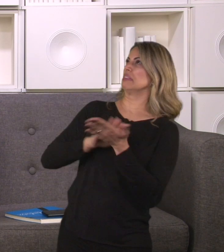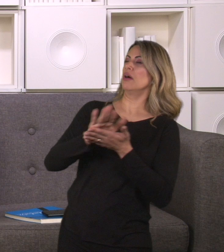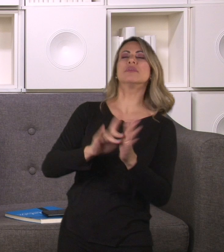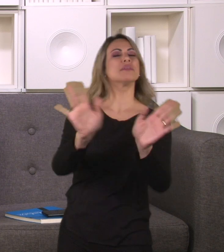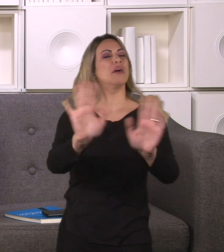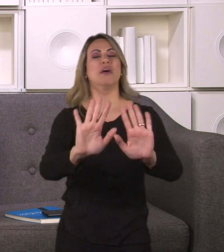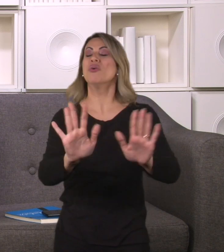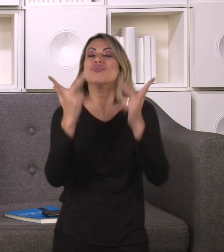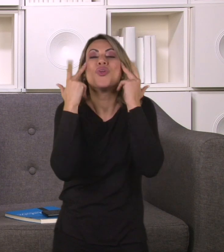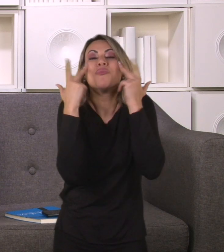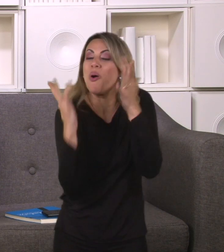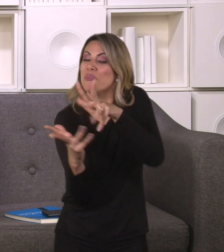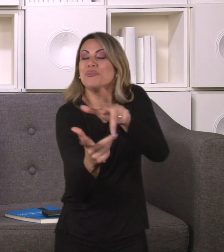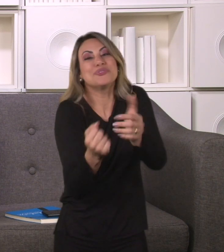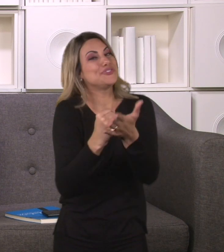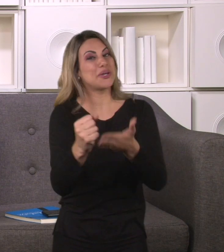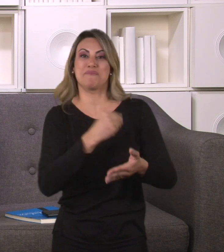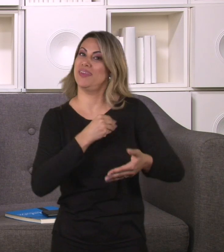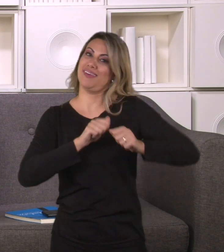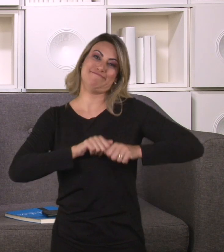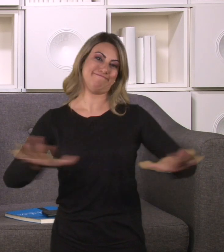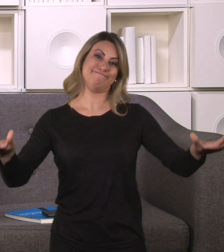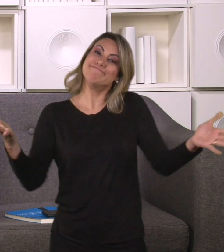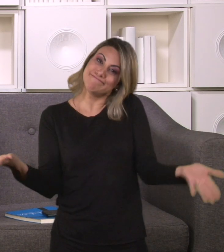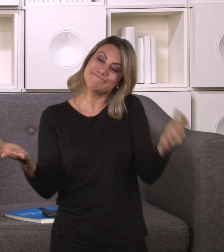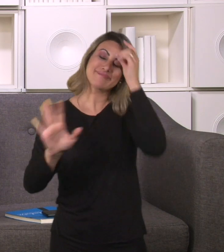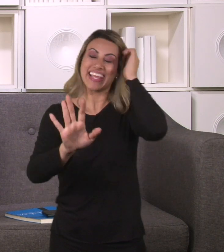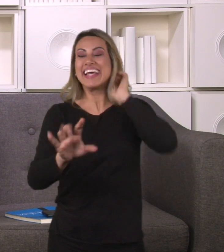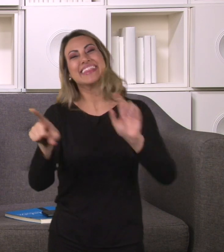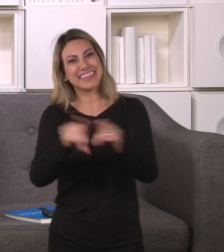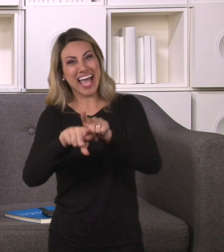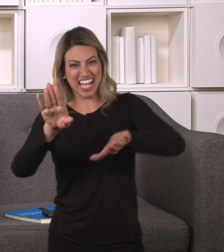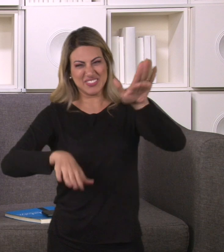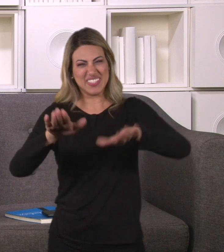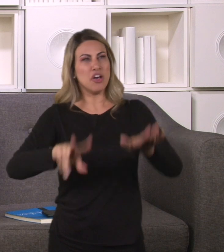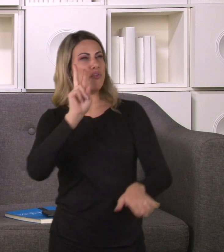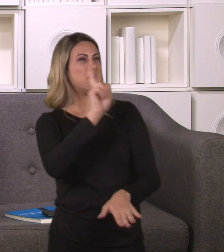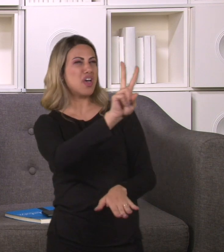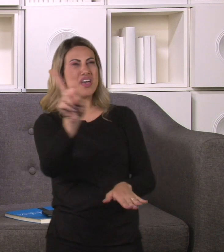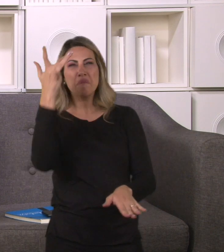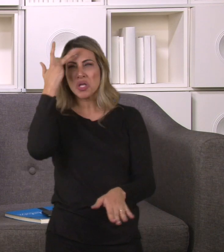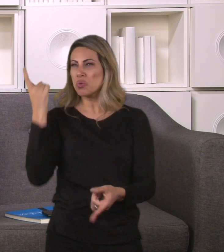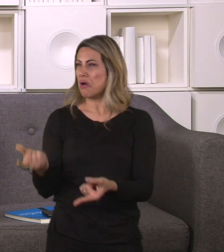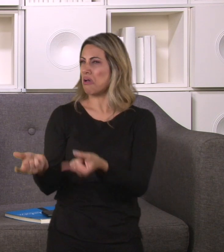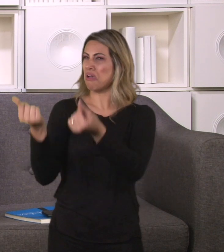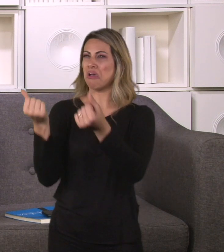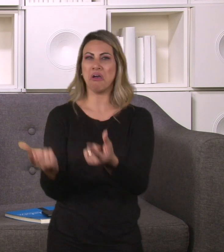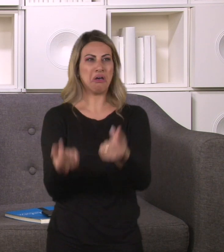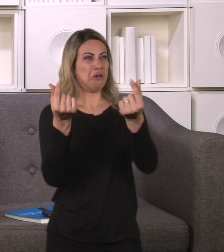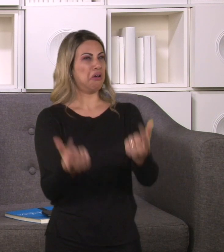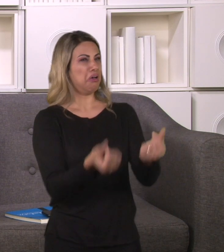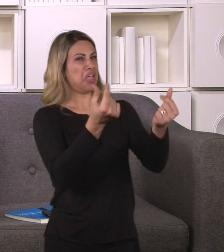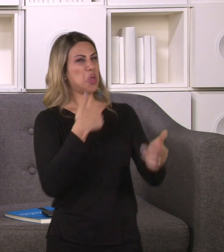desmoronados, os nossos desejos frustrados. Nem tudo que os nossos olhos desejam a gente consegue ter. E a gente